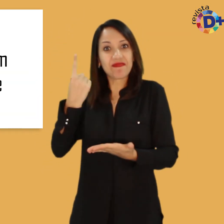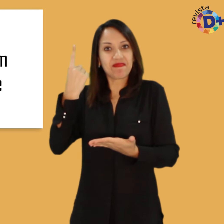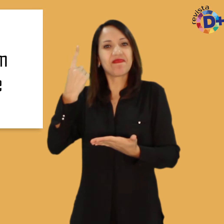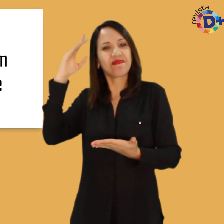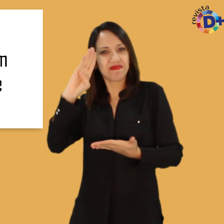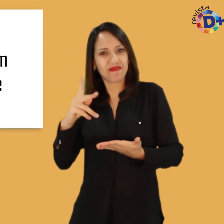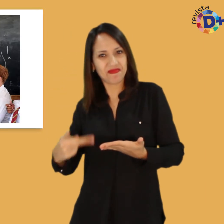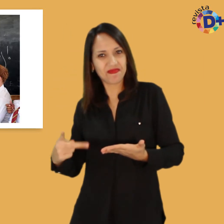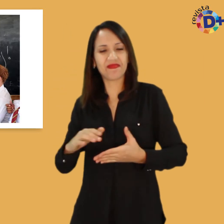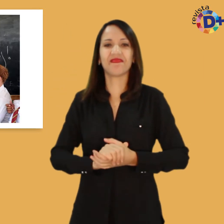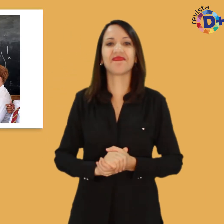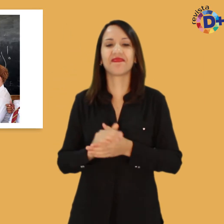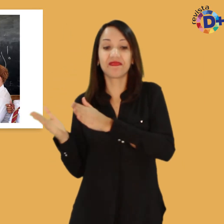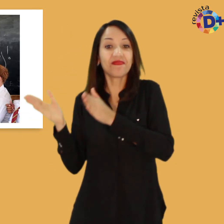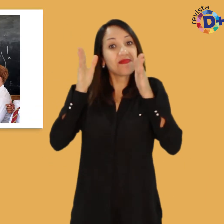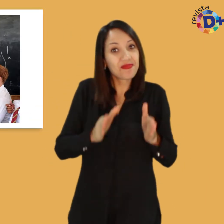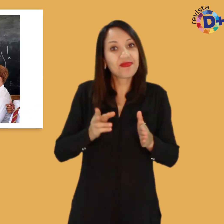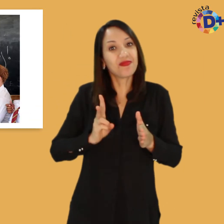Voltando à realidade brasileira, atualmente